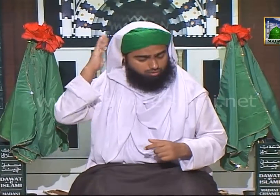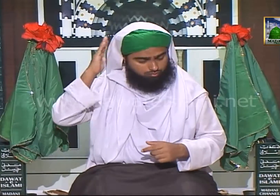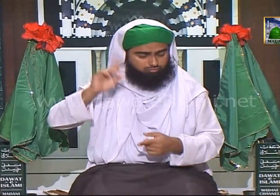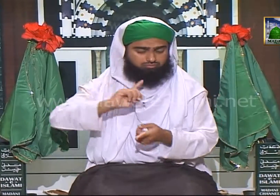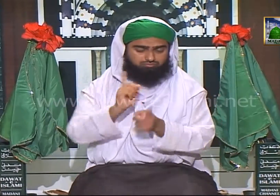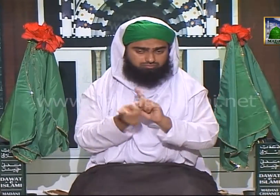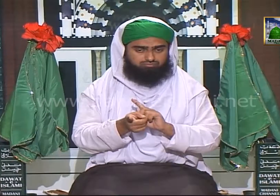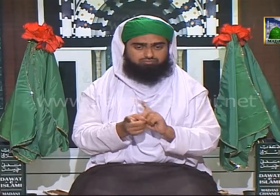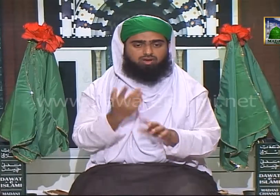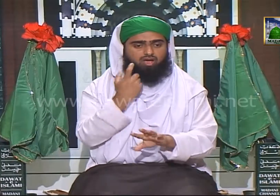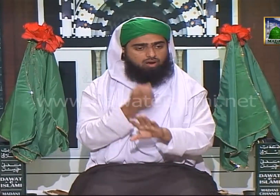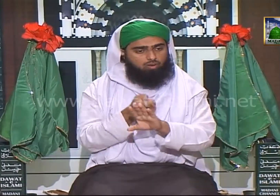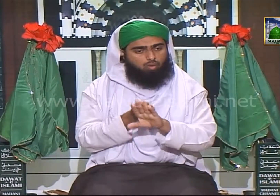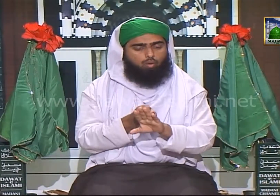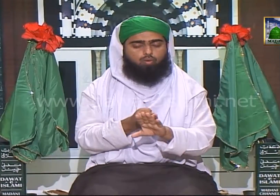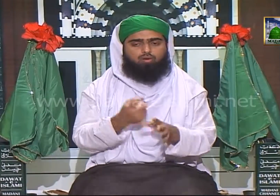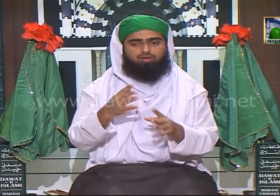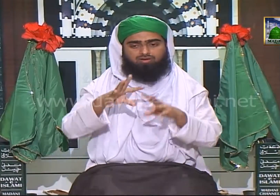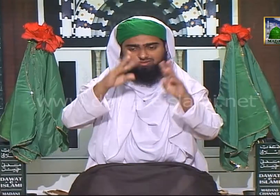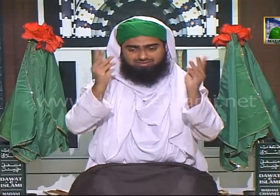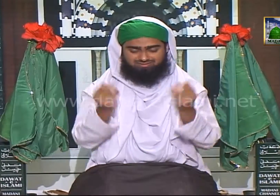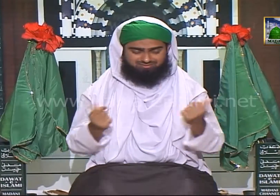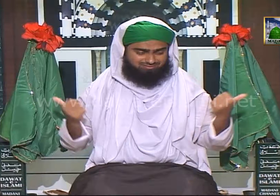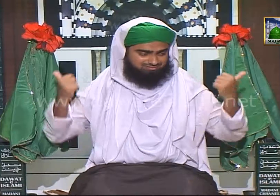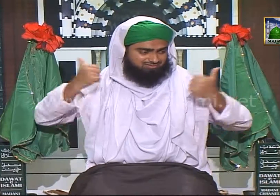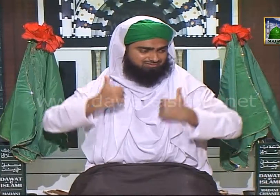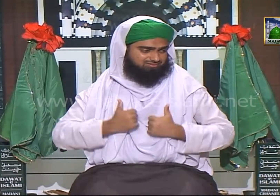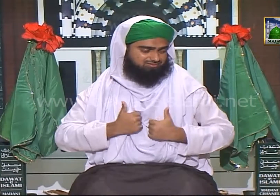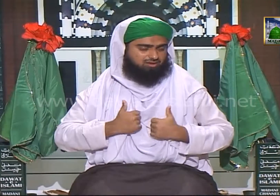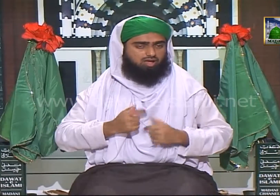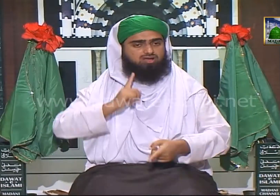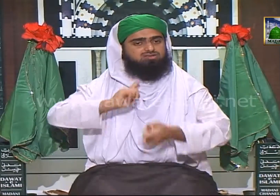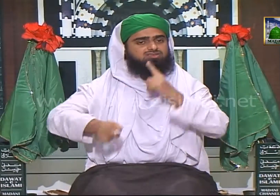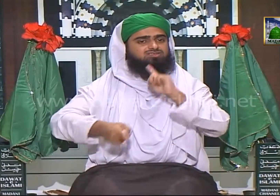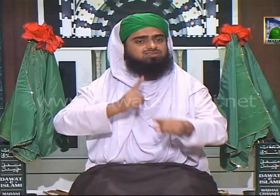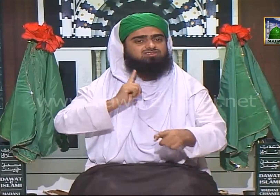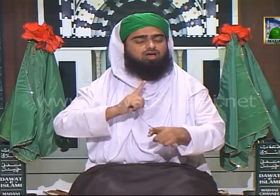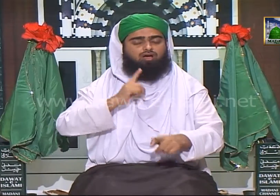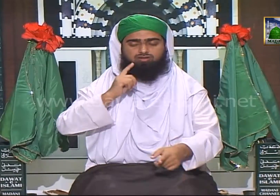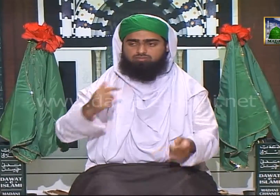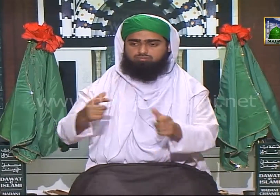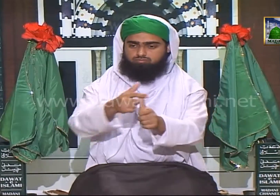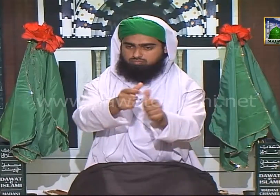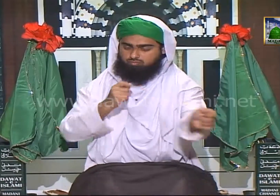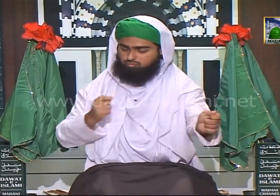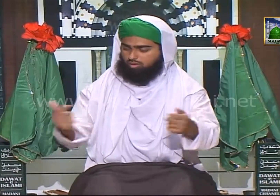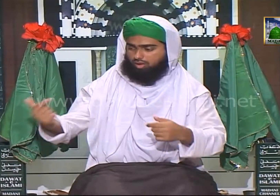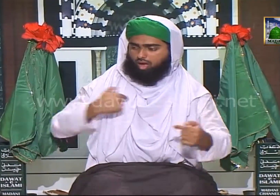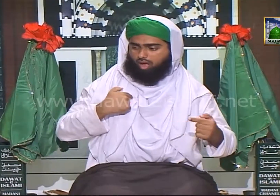پکڑو, لوہا موم ہو جائے گا اور اس سے تم زرہ بناؤ. زرہ آپ سمجھتے ہوں گے کہ وہ تلوار اور تیر کے وار سے روکنے کا لباس